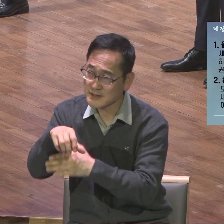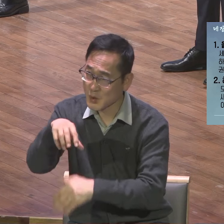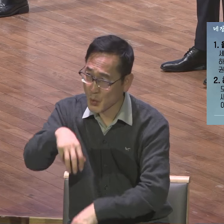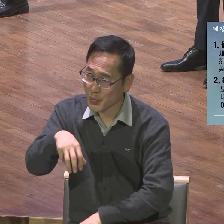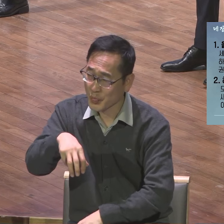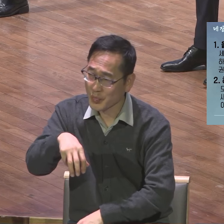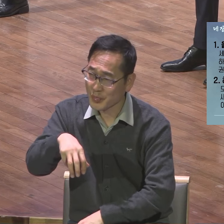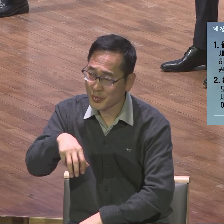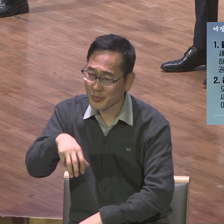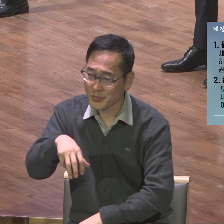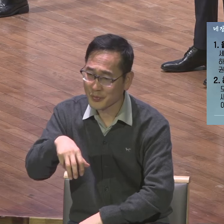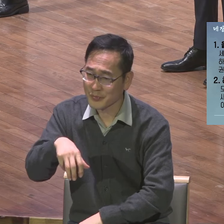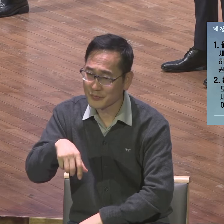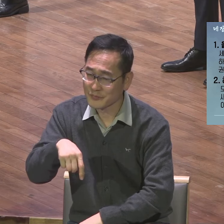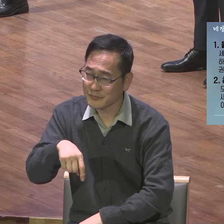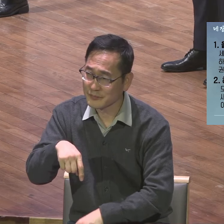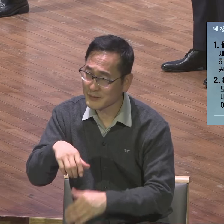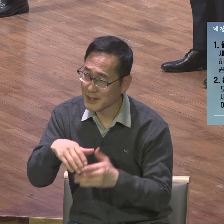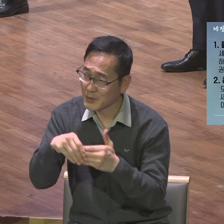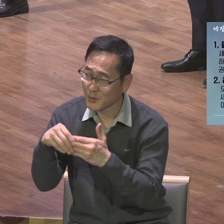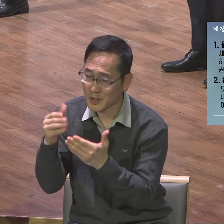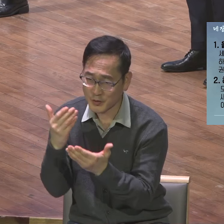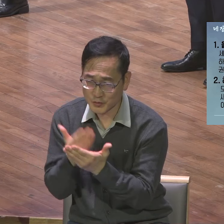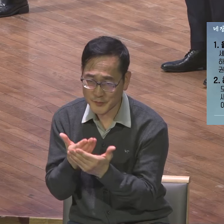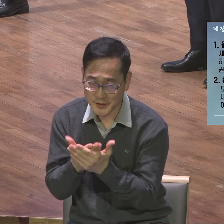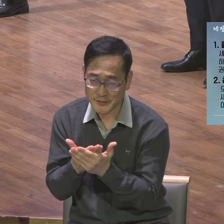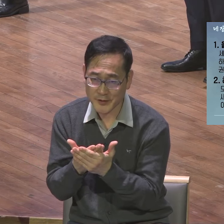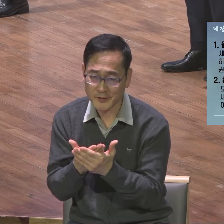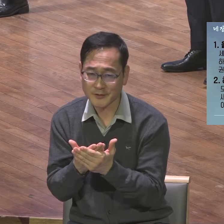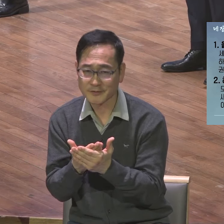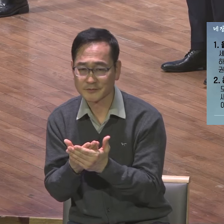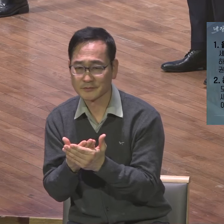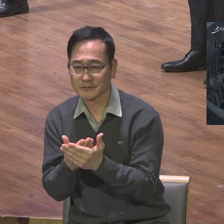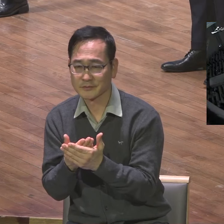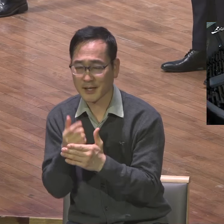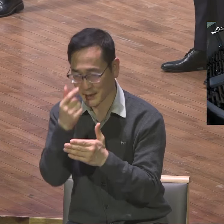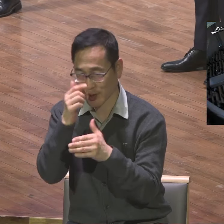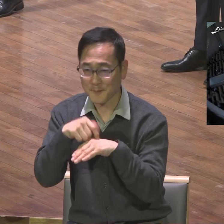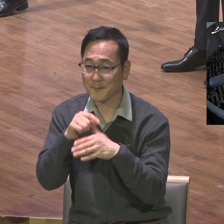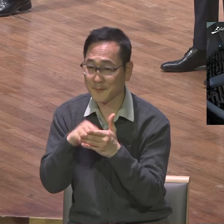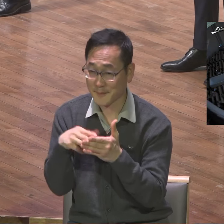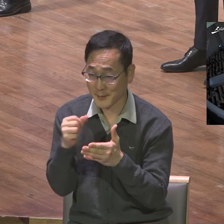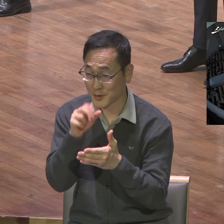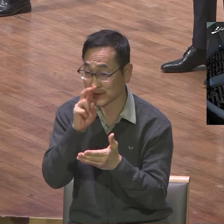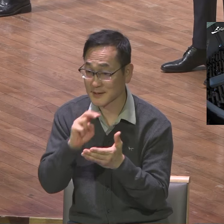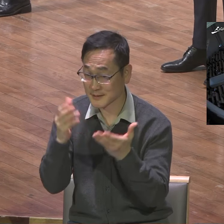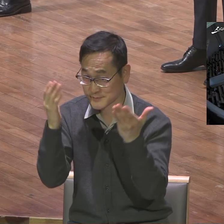우리의 인생 되게 하여 주옵소서. 함께 찬양하며 나아가겠습니다.